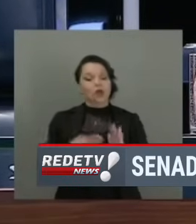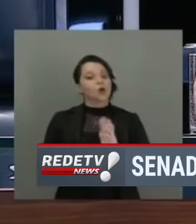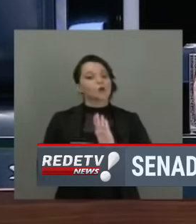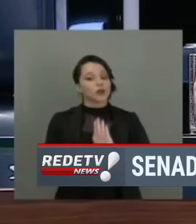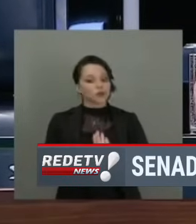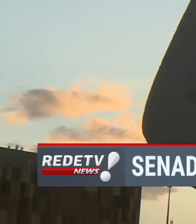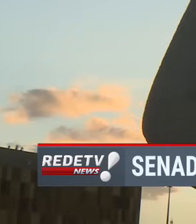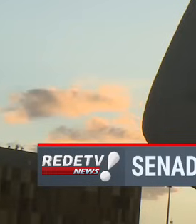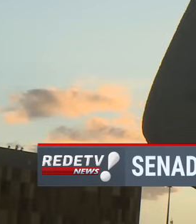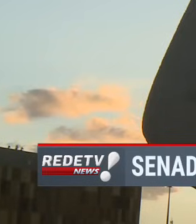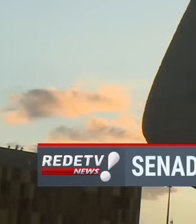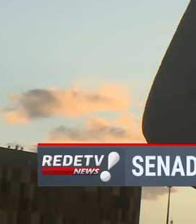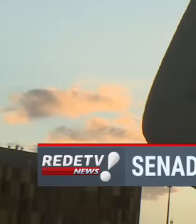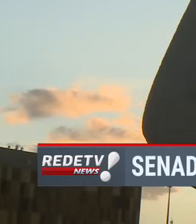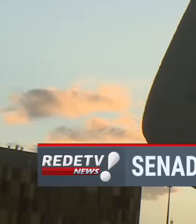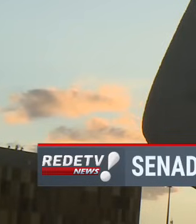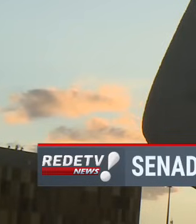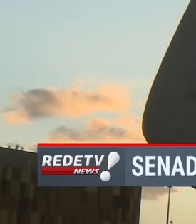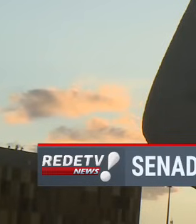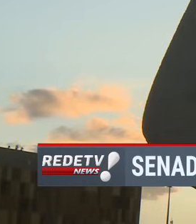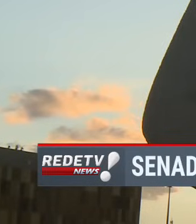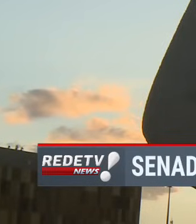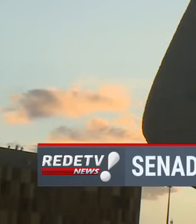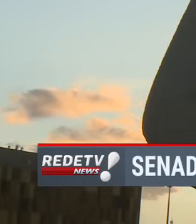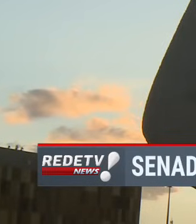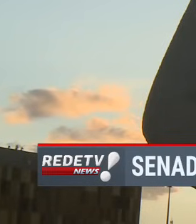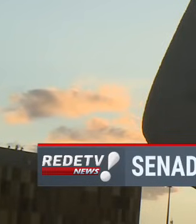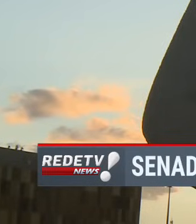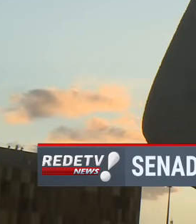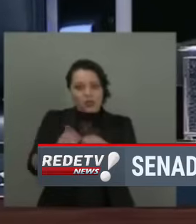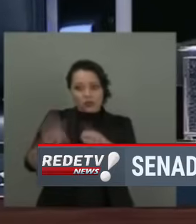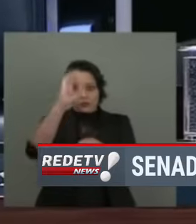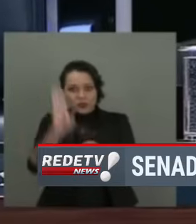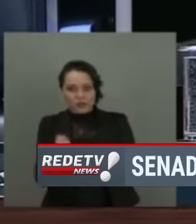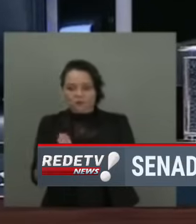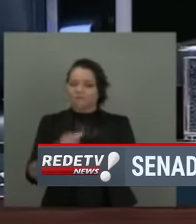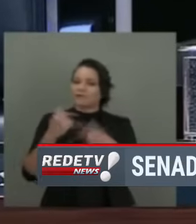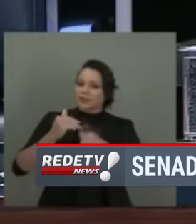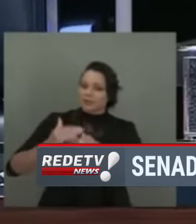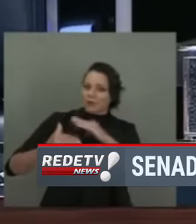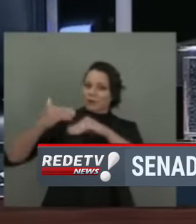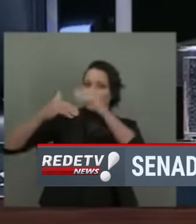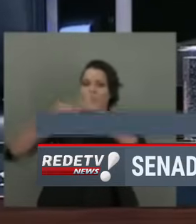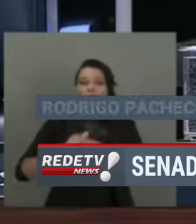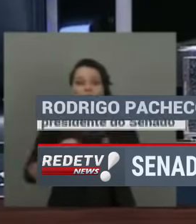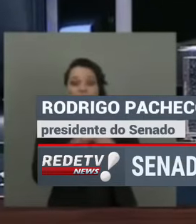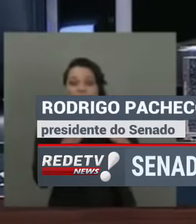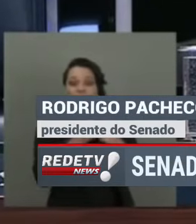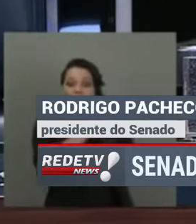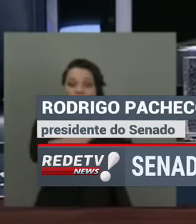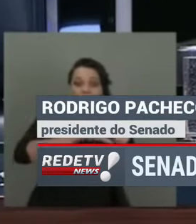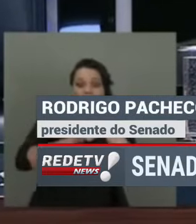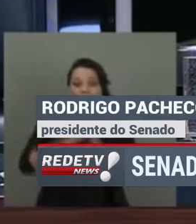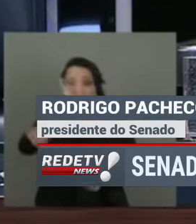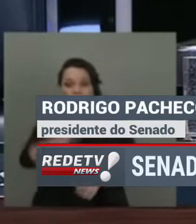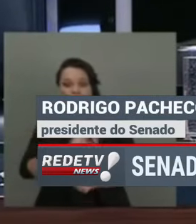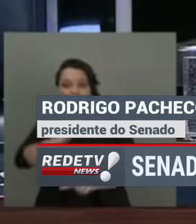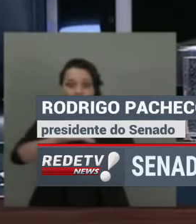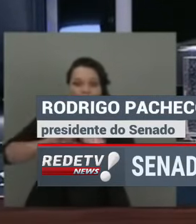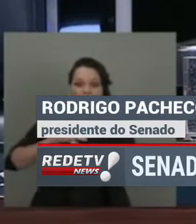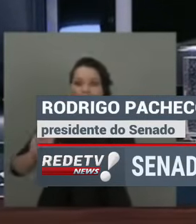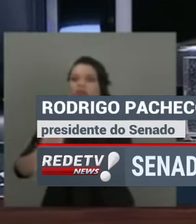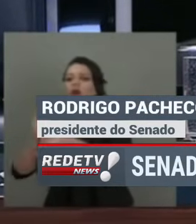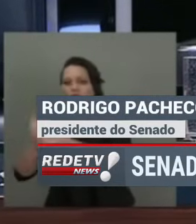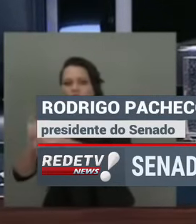Pacheco, defendeu que o poder judiciário precisa ser aprimorado. A sociedade muda, o direito muda e a